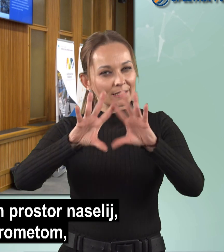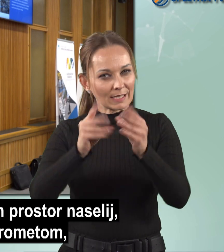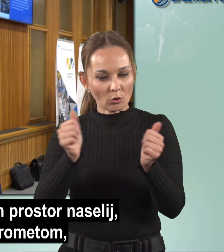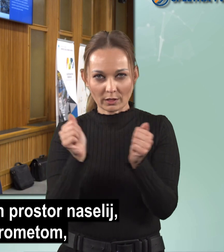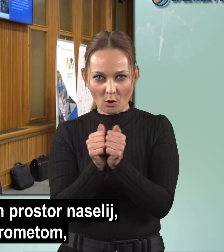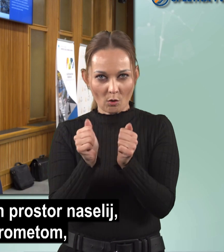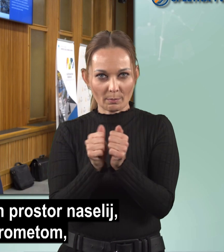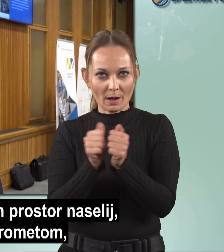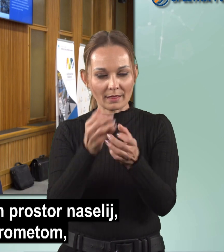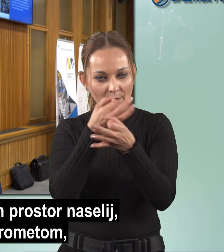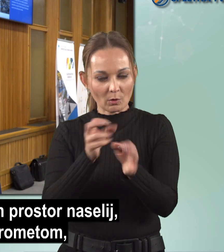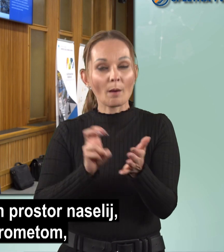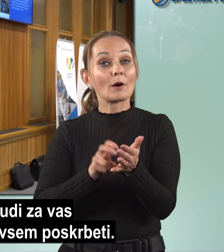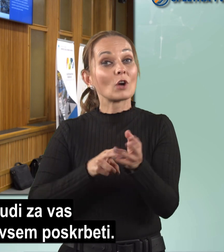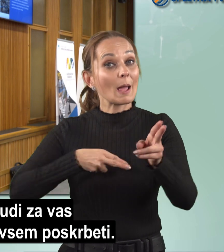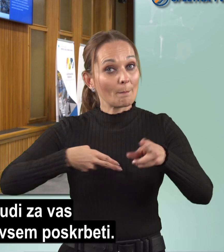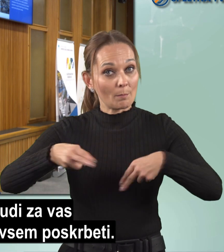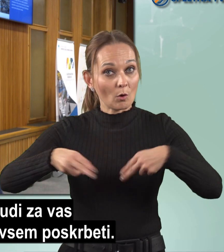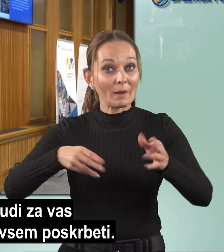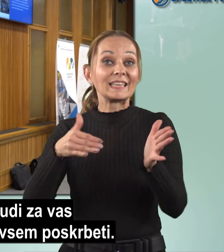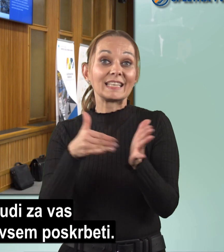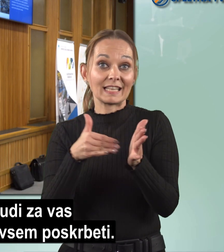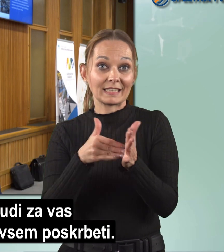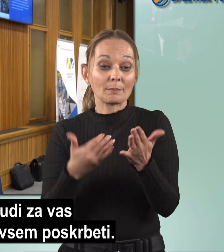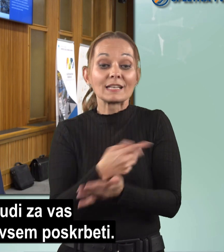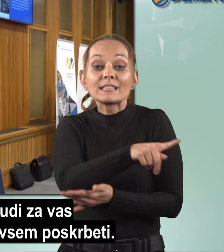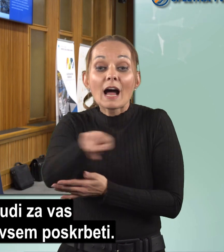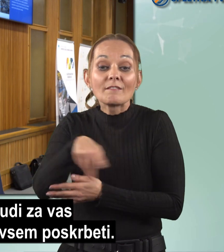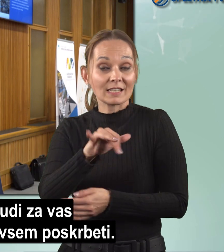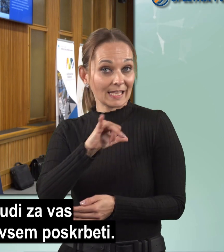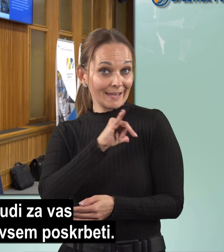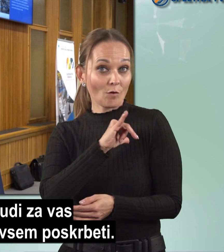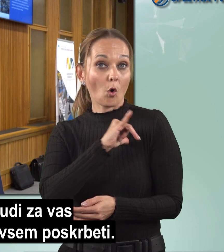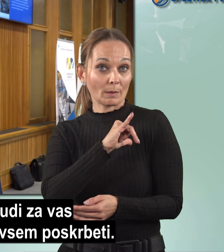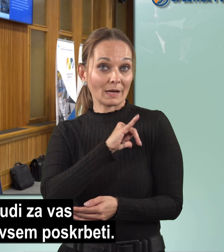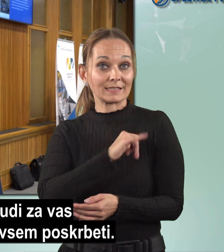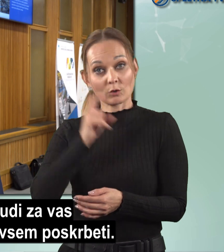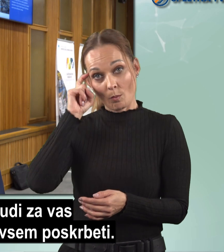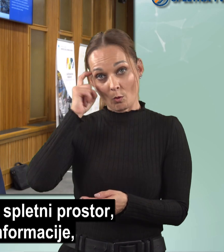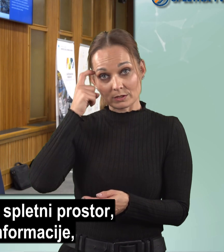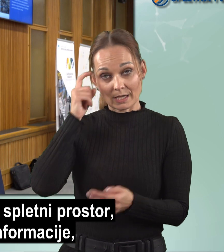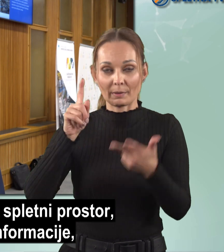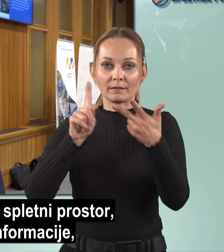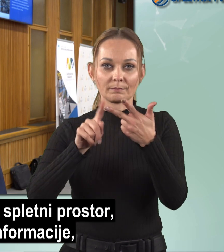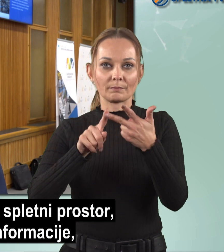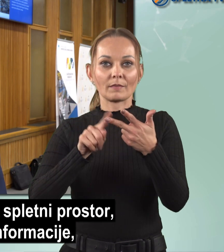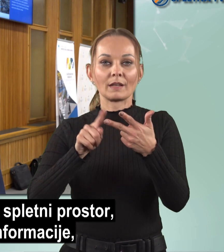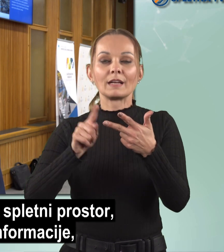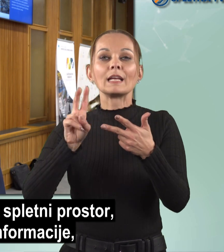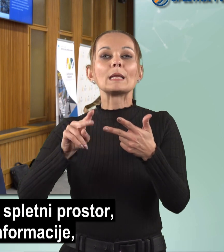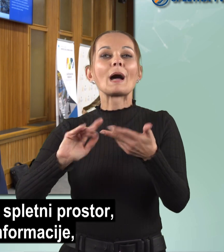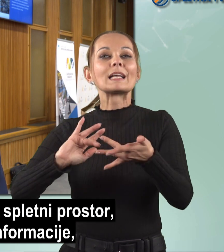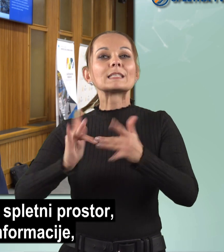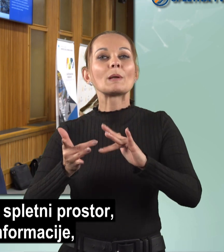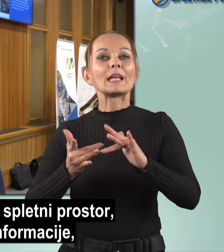prostor naselij, vključno s prometom, kjer je treba tudi za vas informacijsko predvsem poskrbeti. Potem je spletni